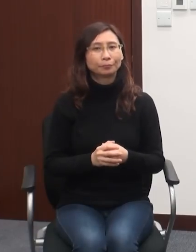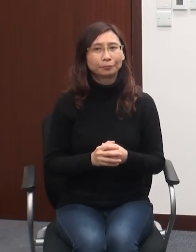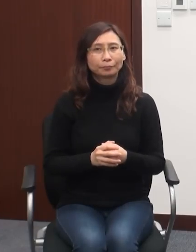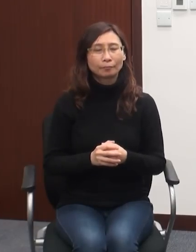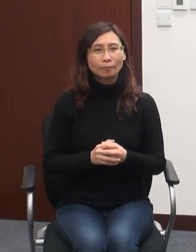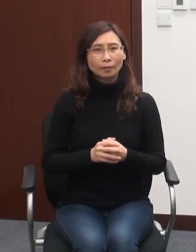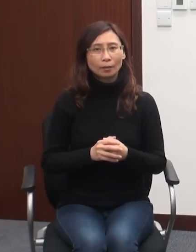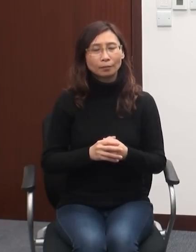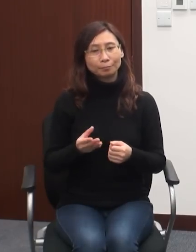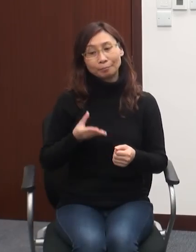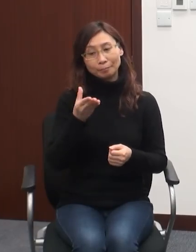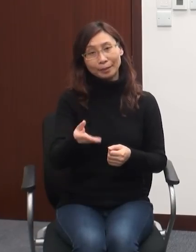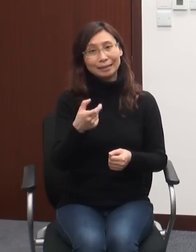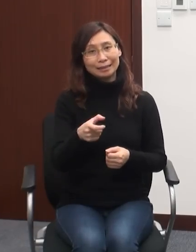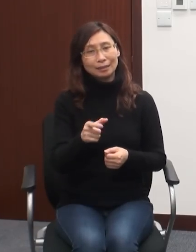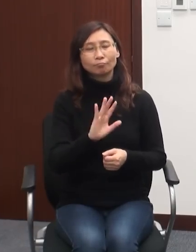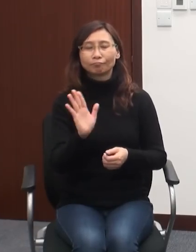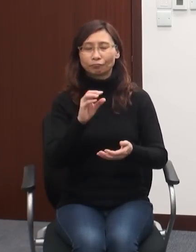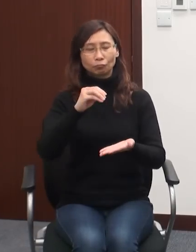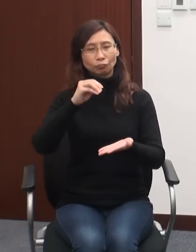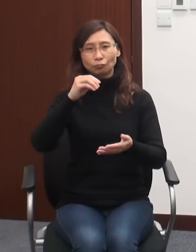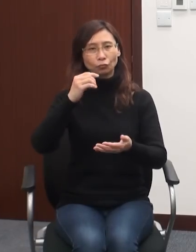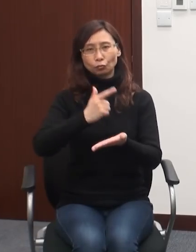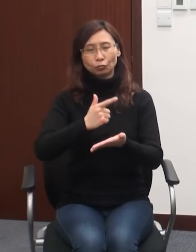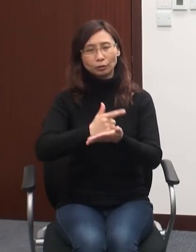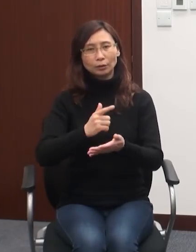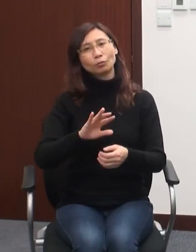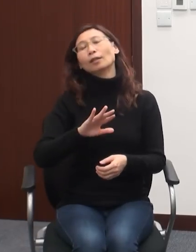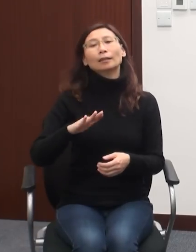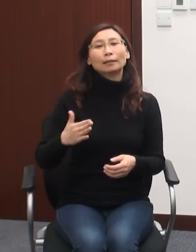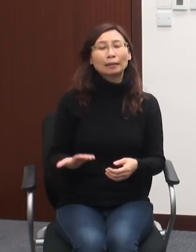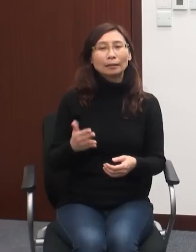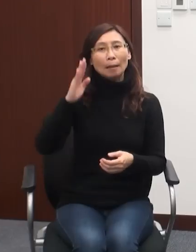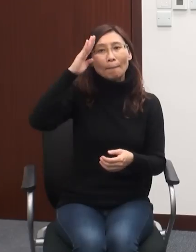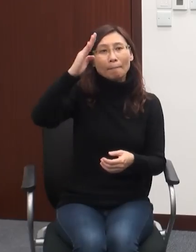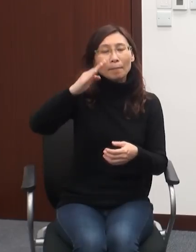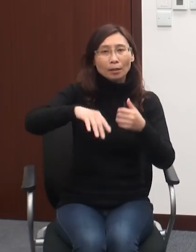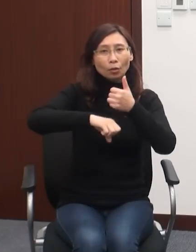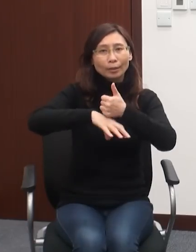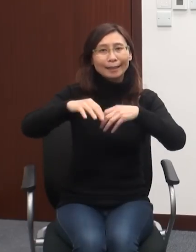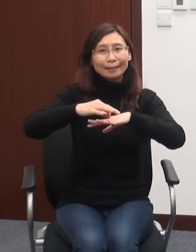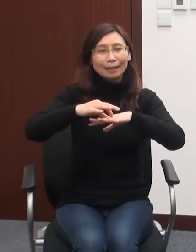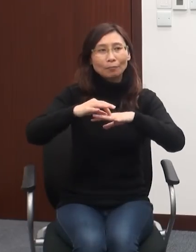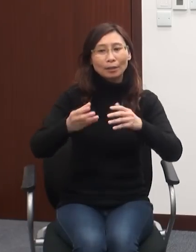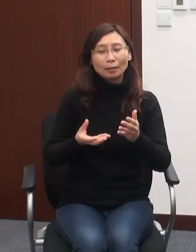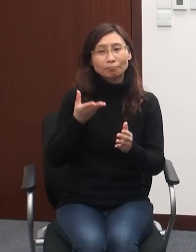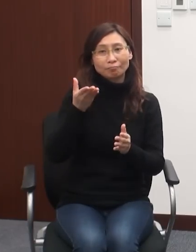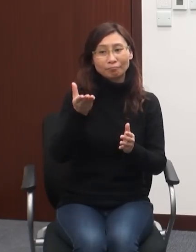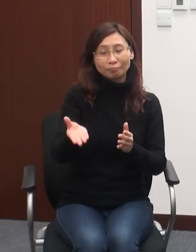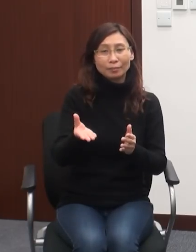其實就冇需要話派唔派糖嘅，淨係個未來基金呢一樣咁嘅嘢，咁嘅邏輯，咁嘅撥款已經可以摟